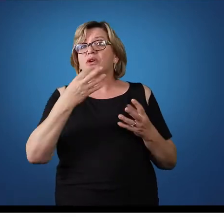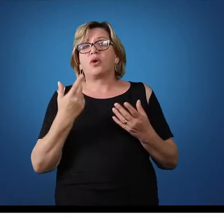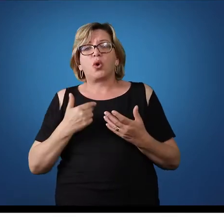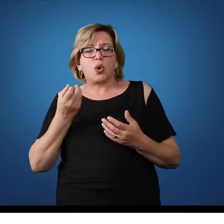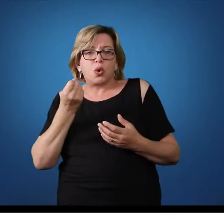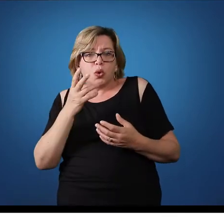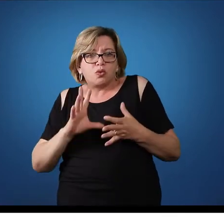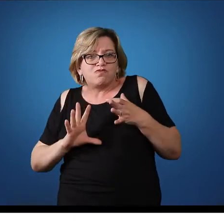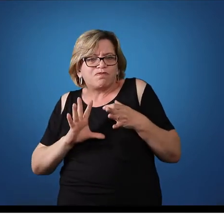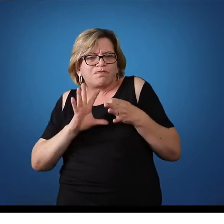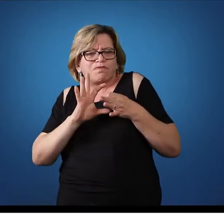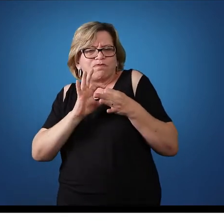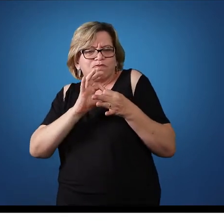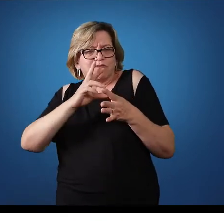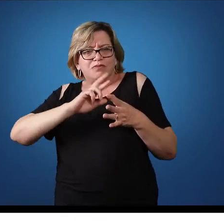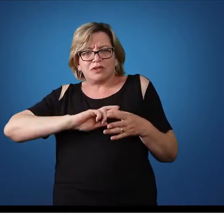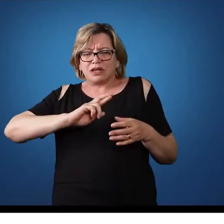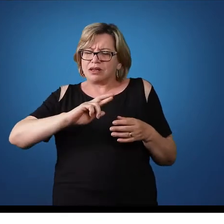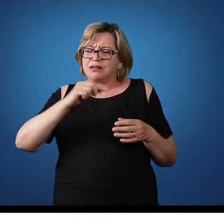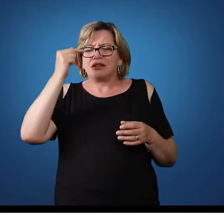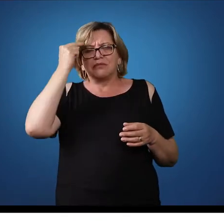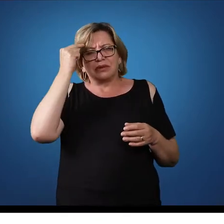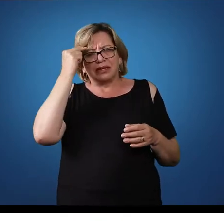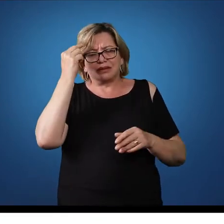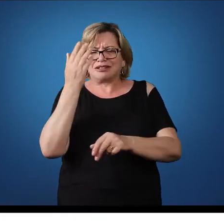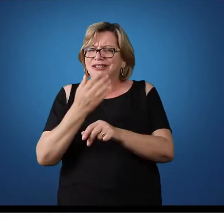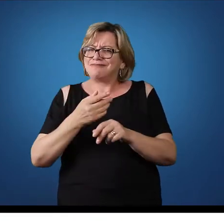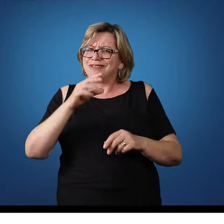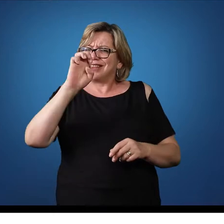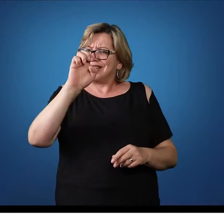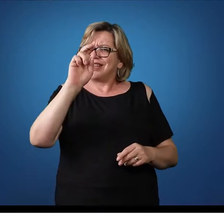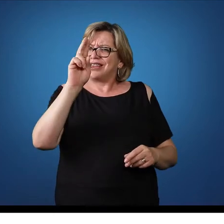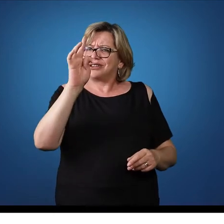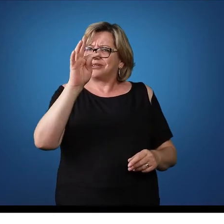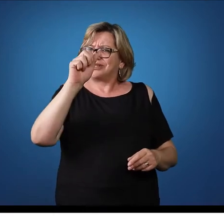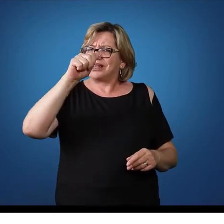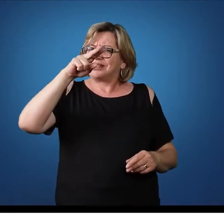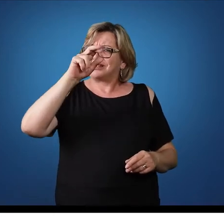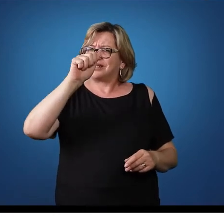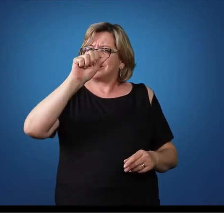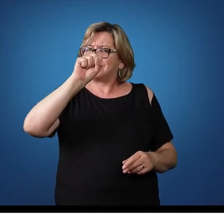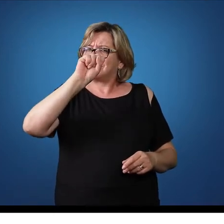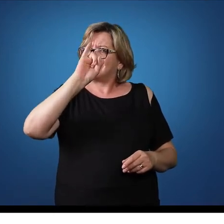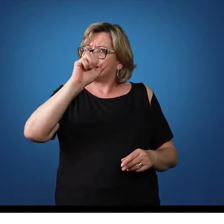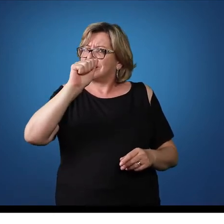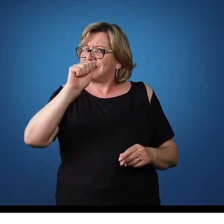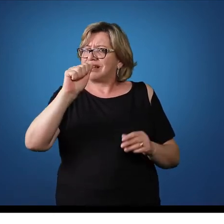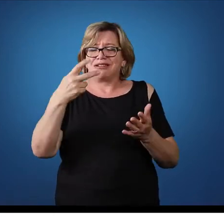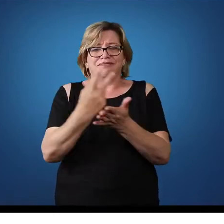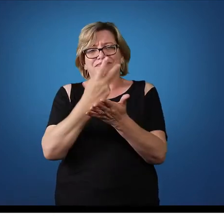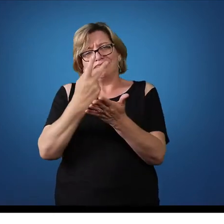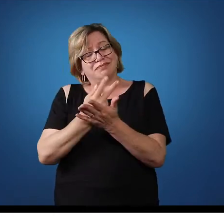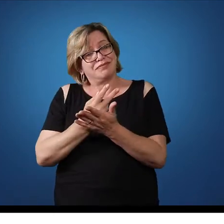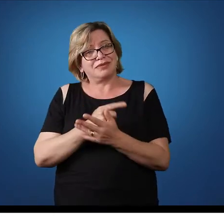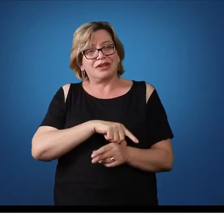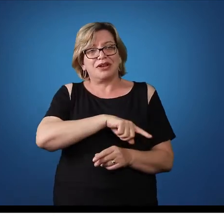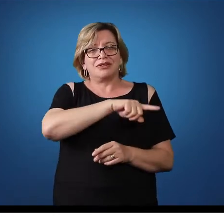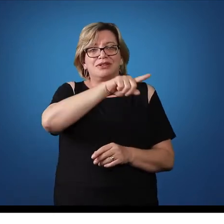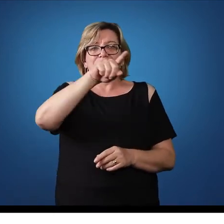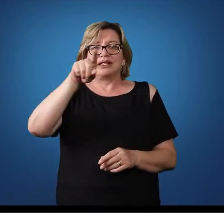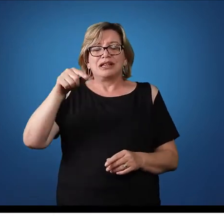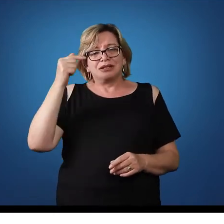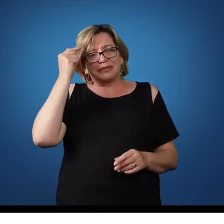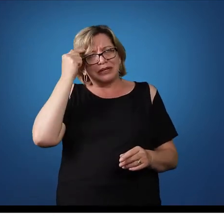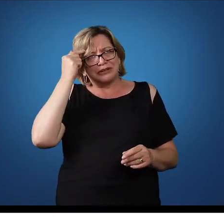ligação religiosa mais forte, consideram que a prática da eutanásia é inaceitável. Bom, vocês veem que a gente